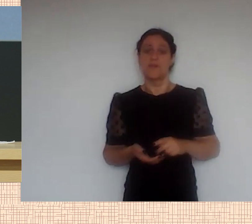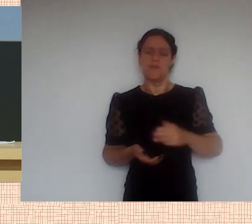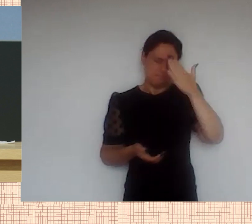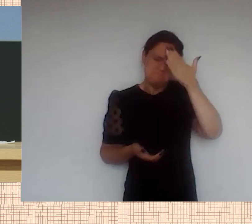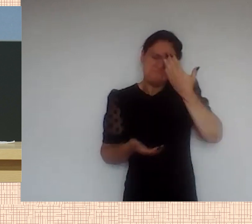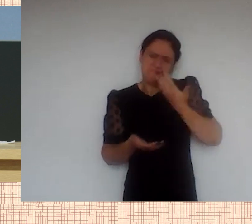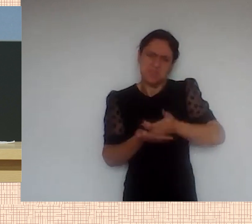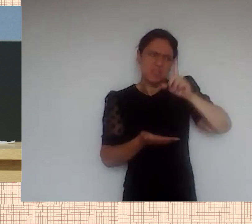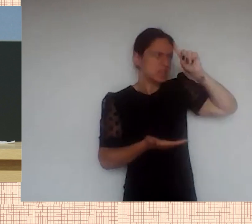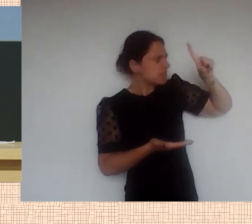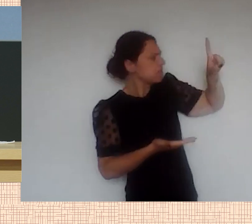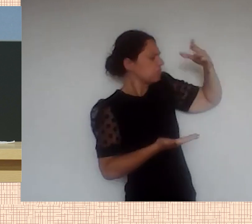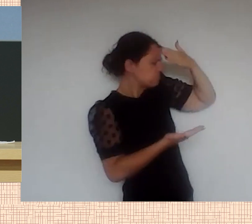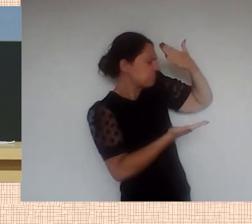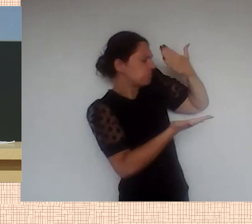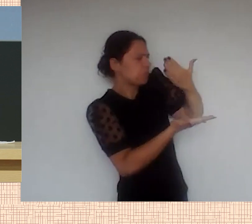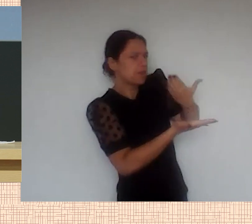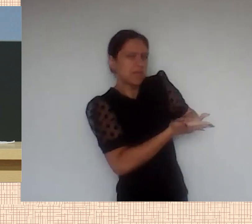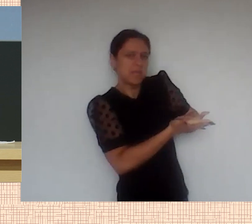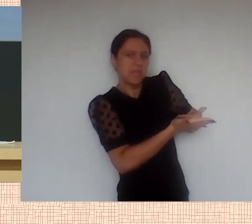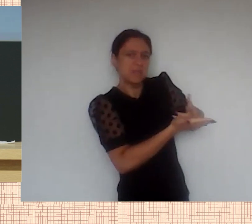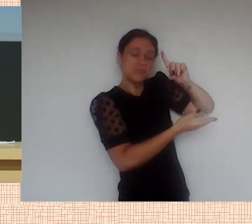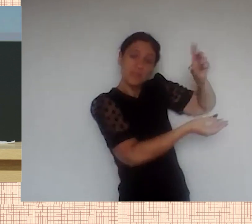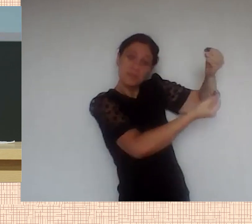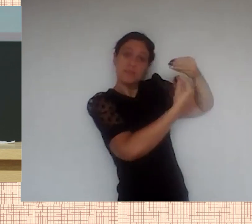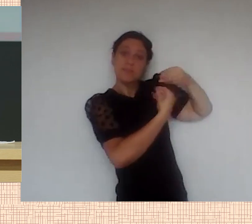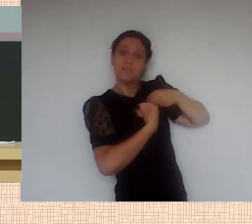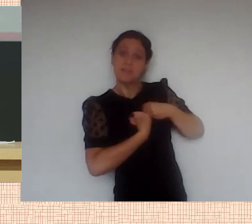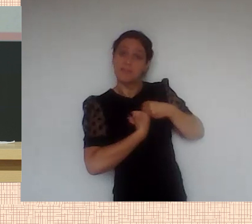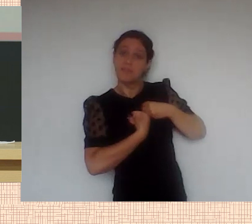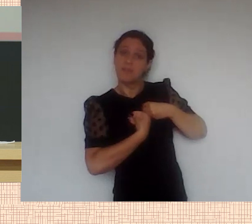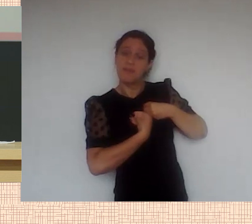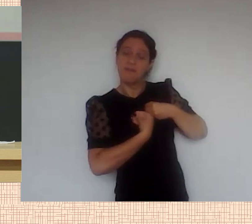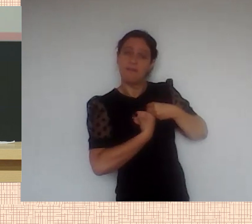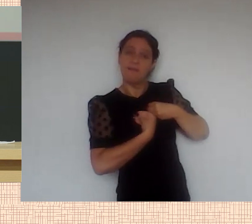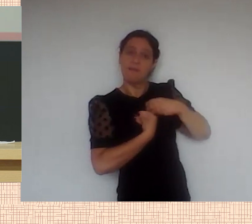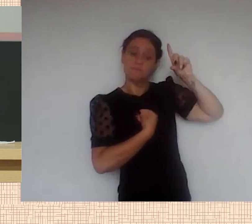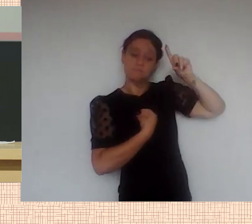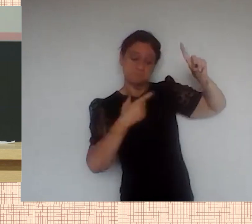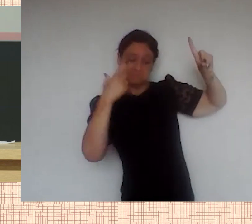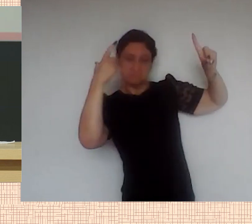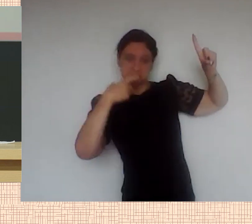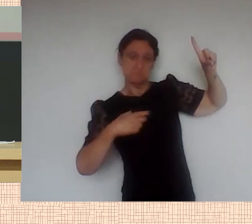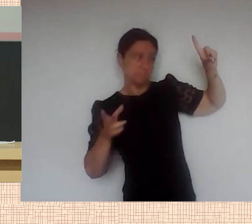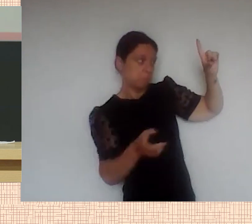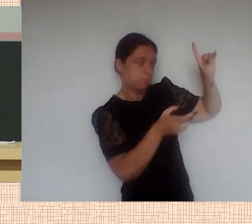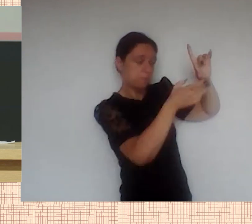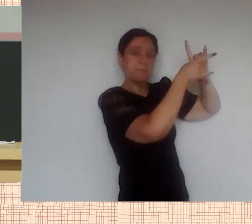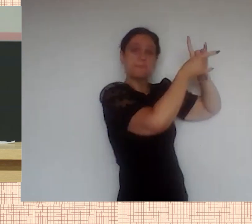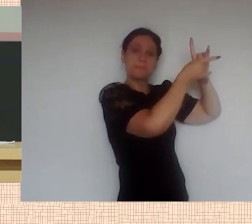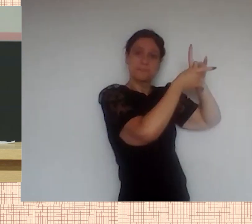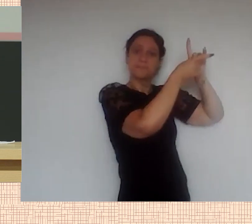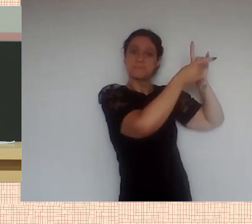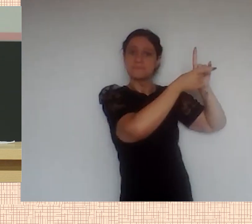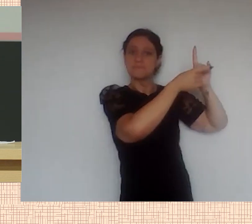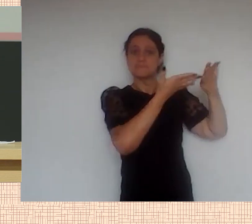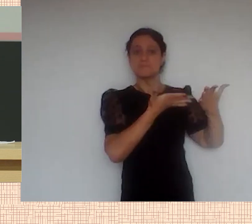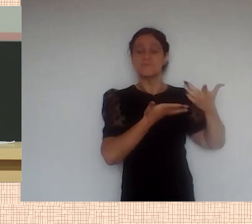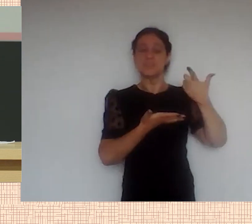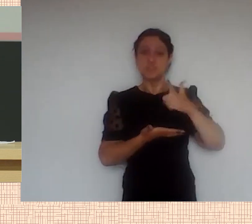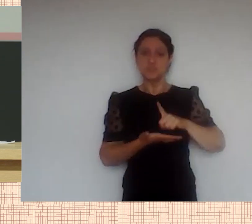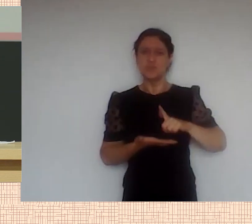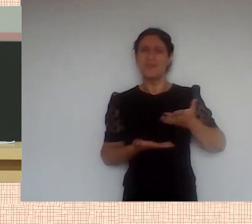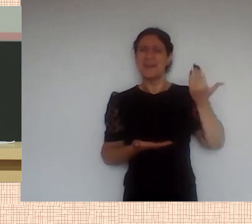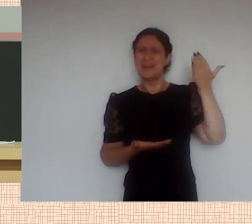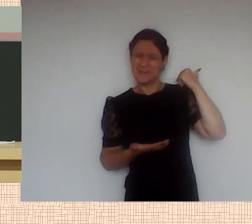receberíamos de novo, pela graça, irmãos, o acesso a Deus novamente. Aquele acesso que